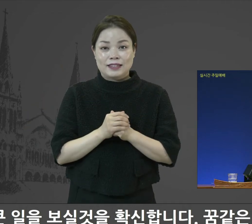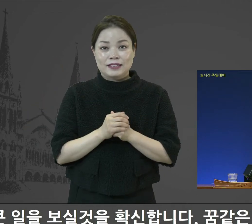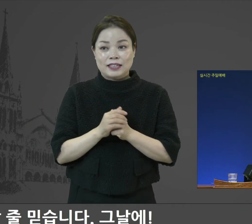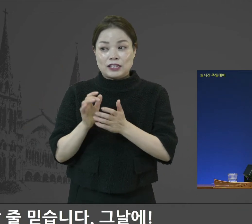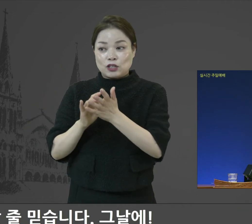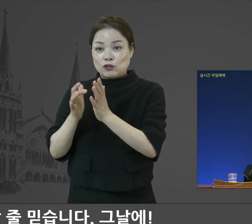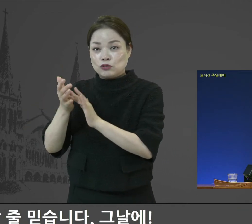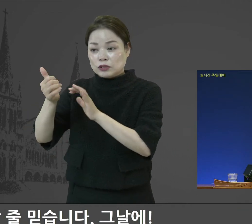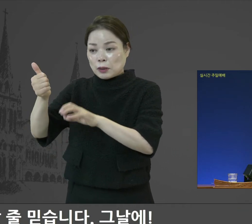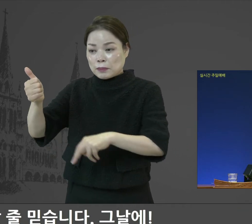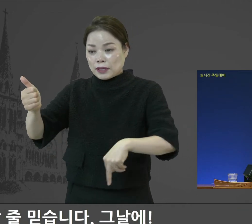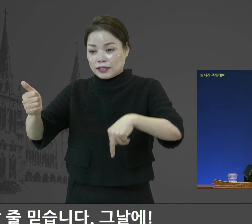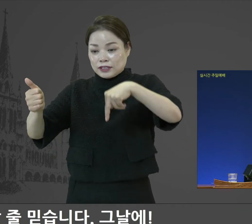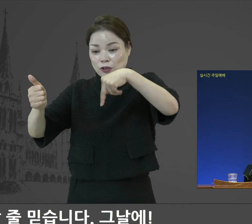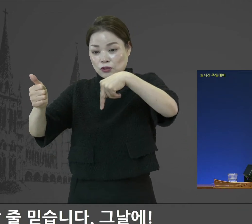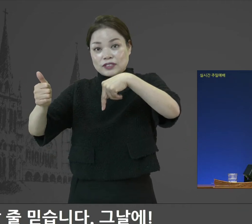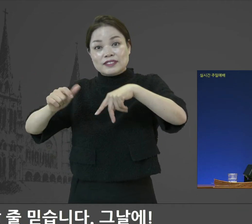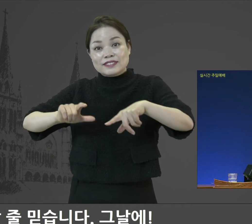예수님 앞에 서는 날에,